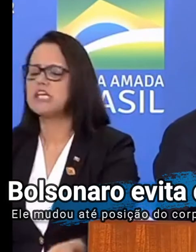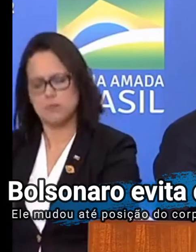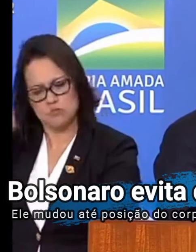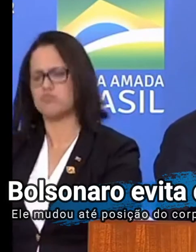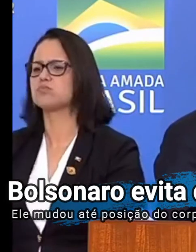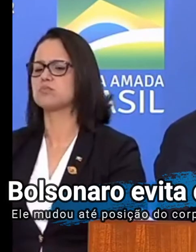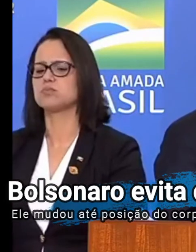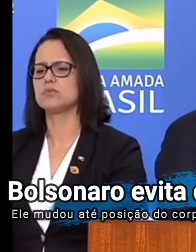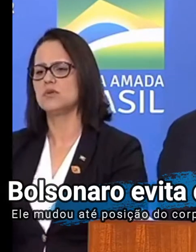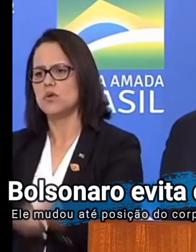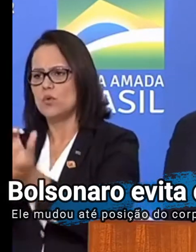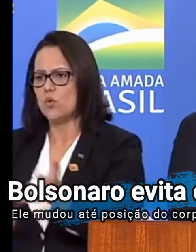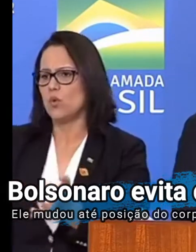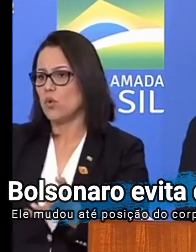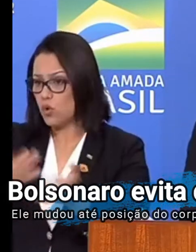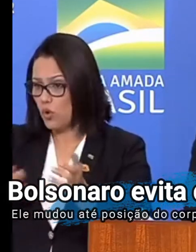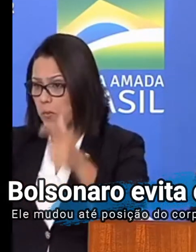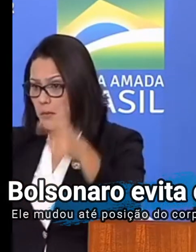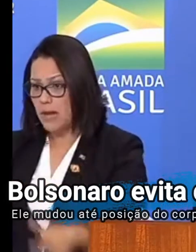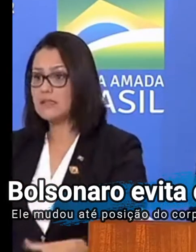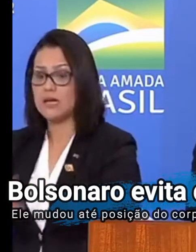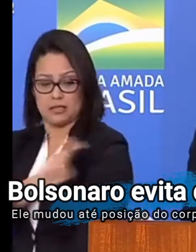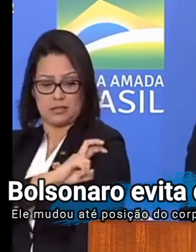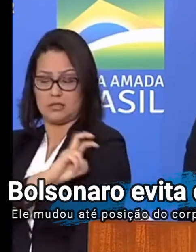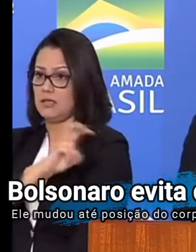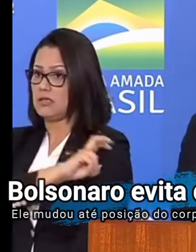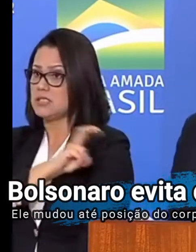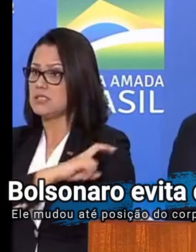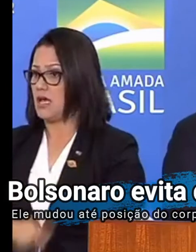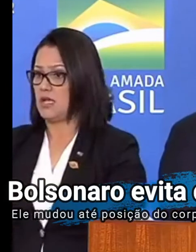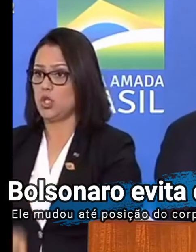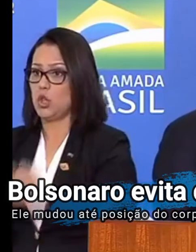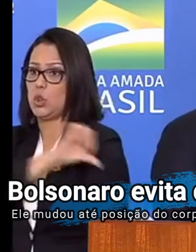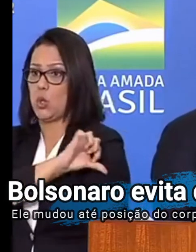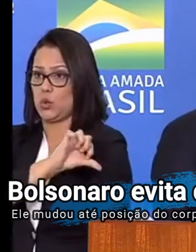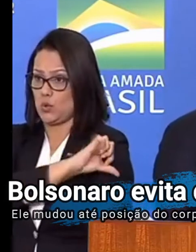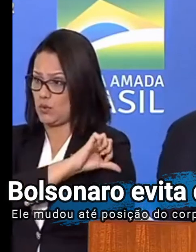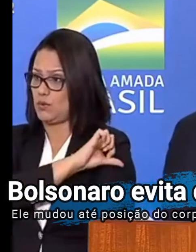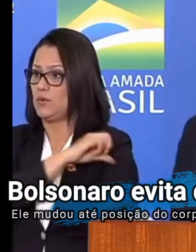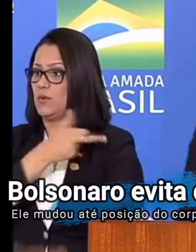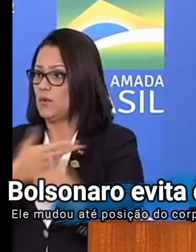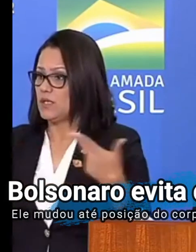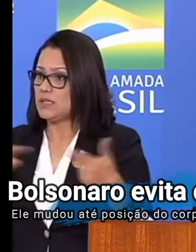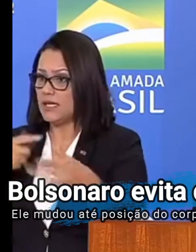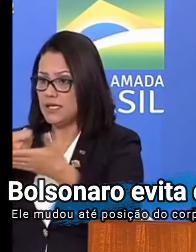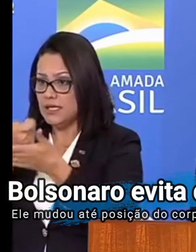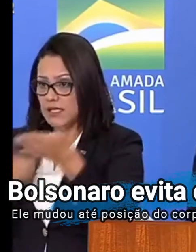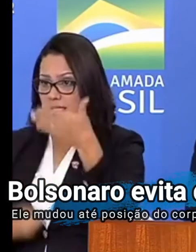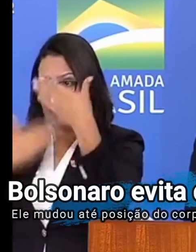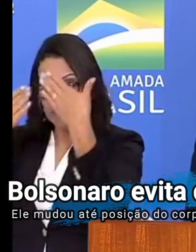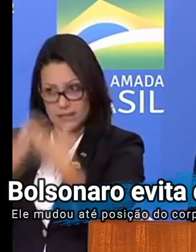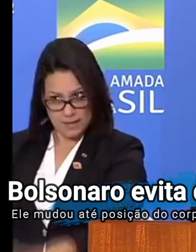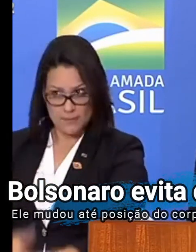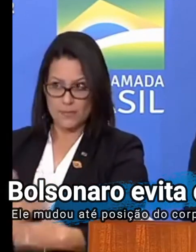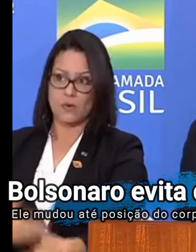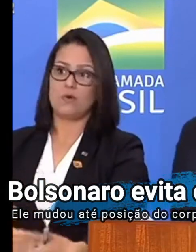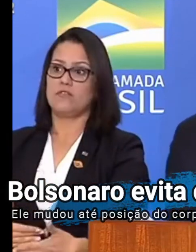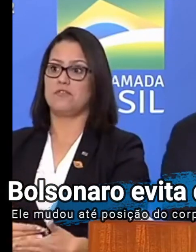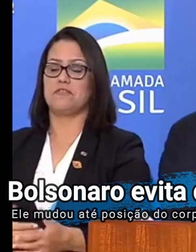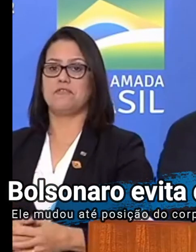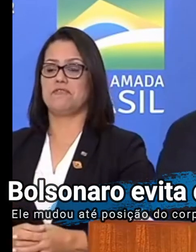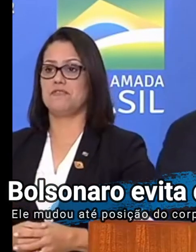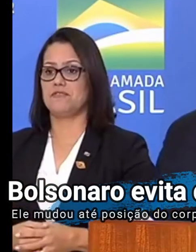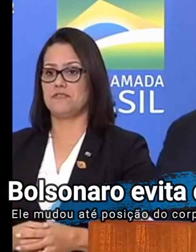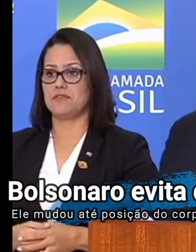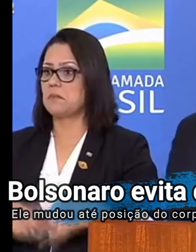sim aquela garotada não sabe está na quinta série está na 9ª série e na prova na